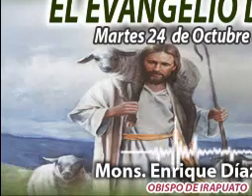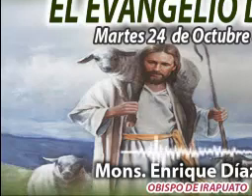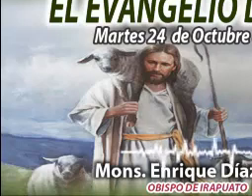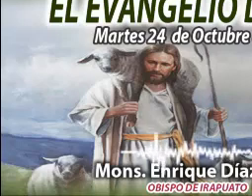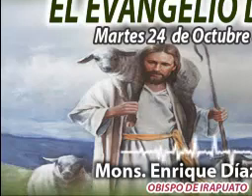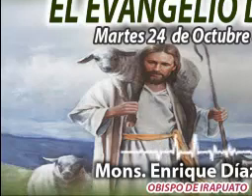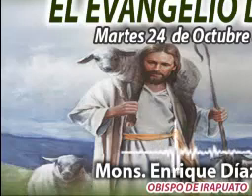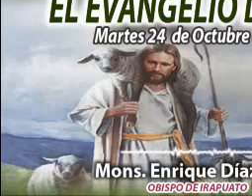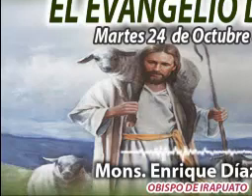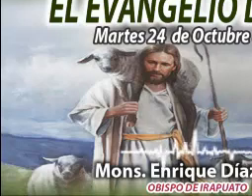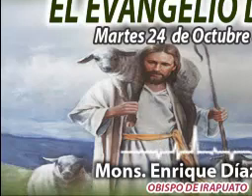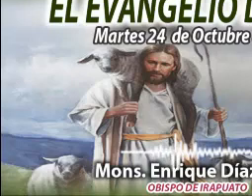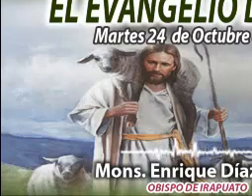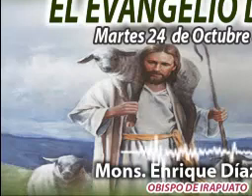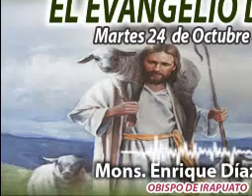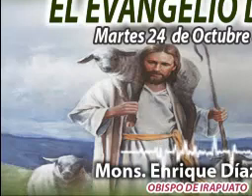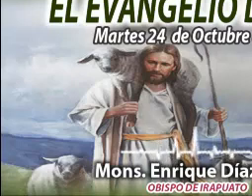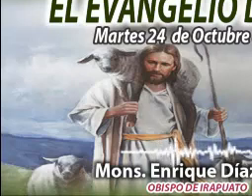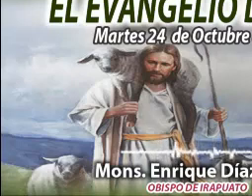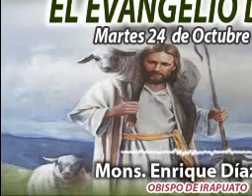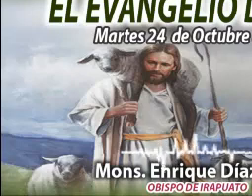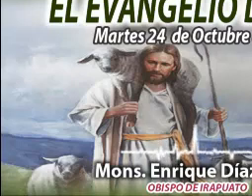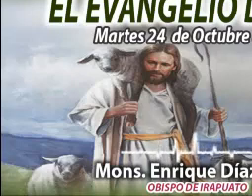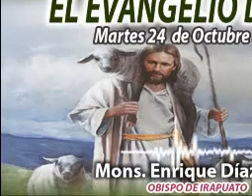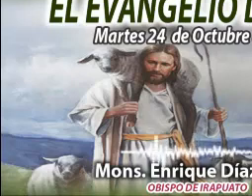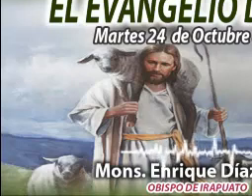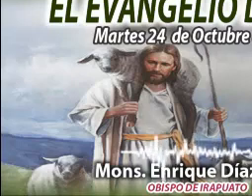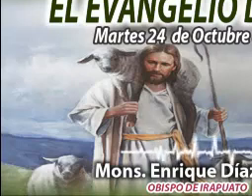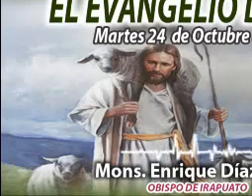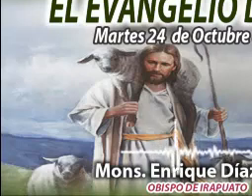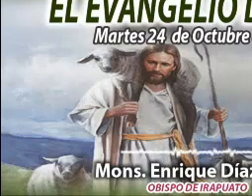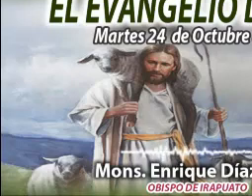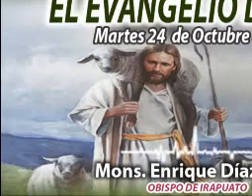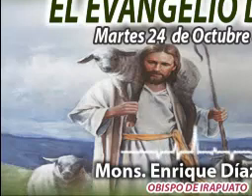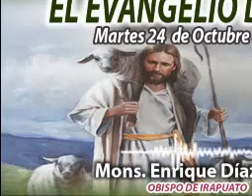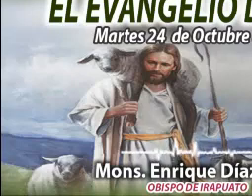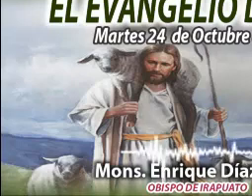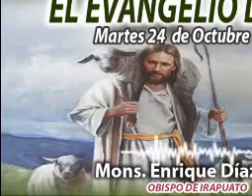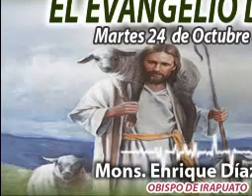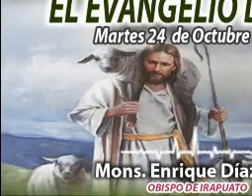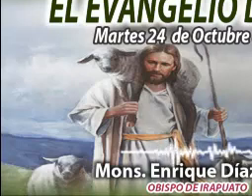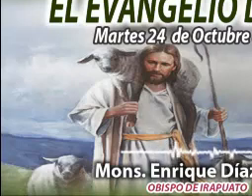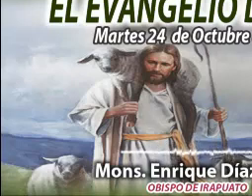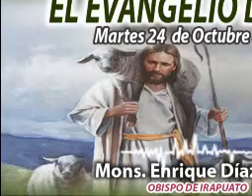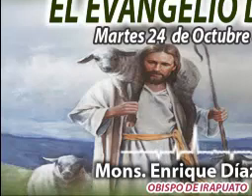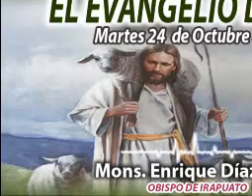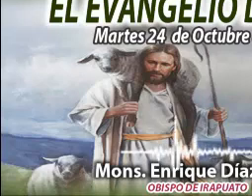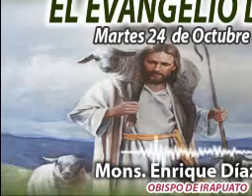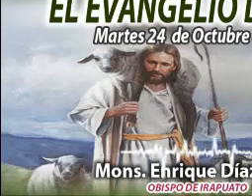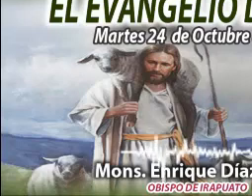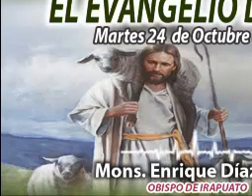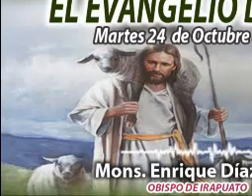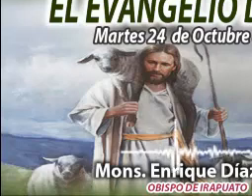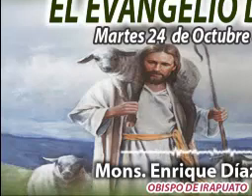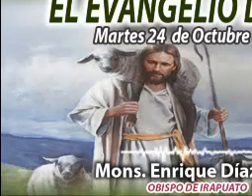Díaz, fortalezcamos nuestra fe. Seamos testigos de Jesús vivo y resucitado.